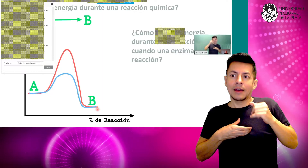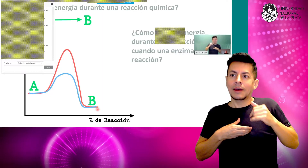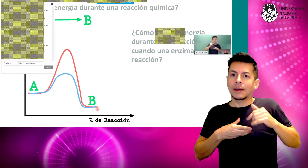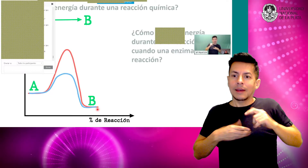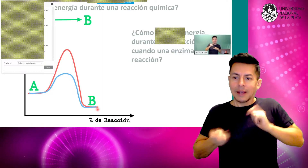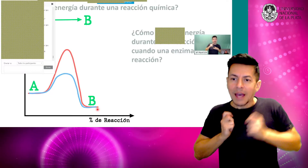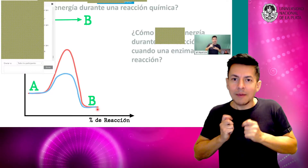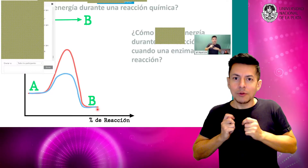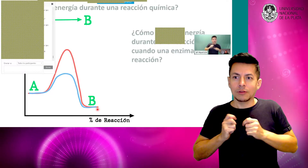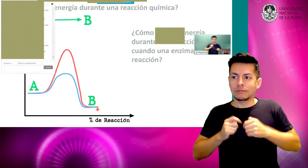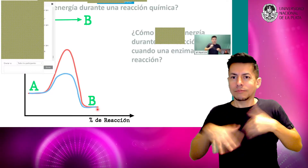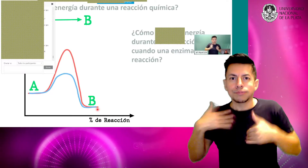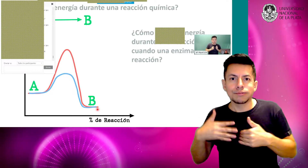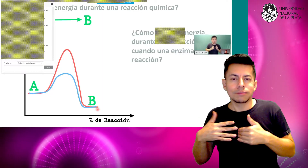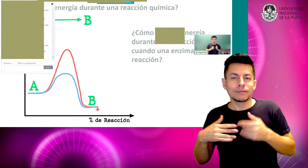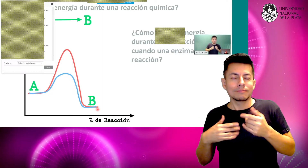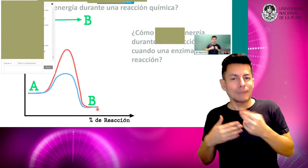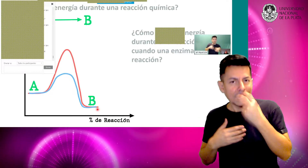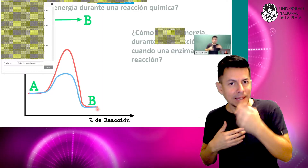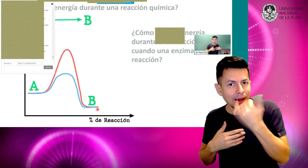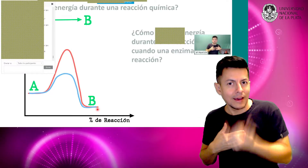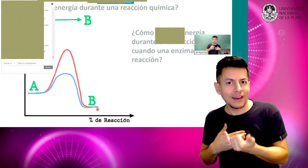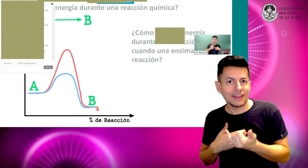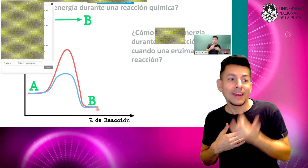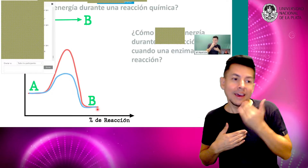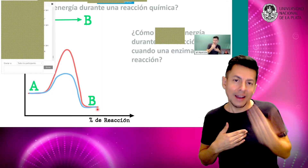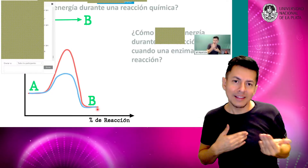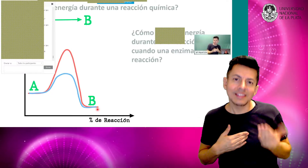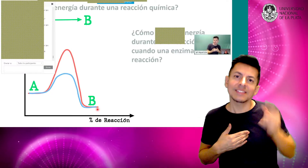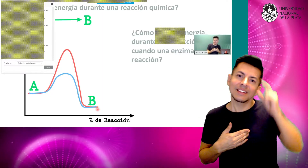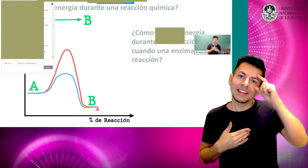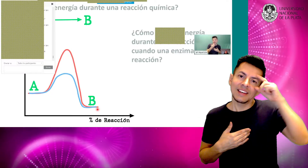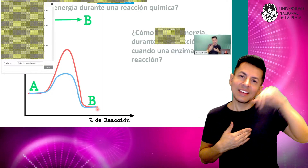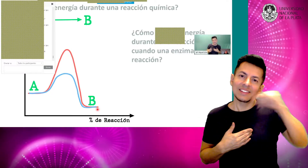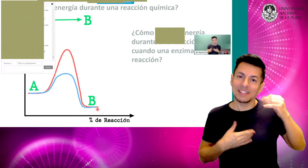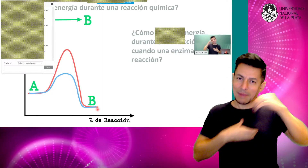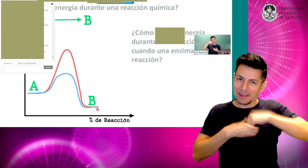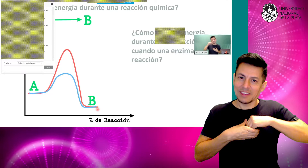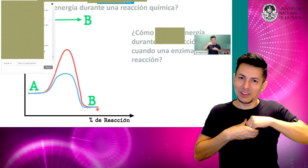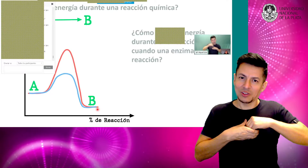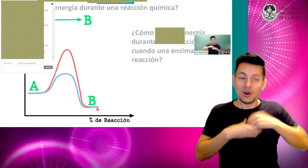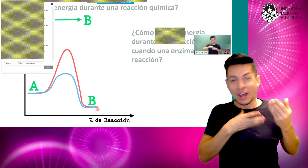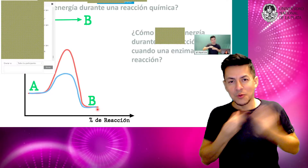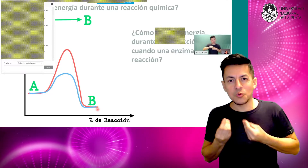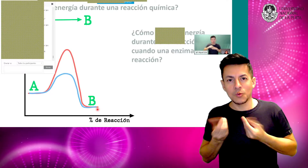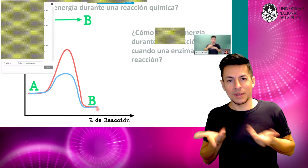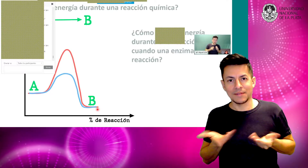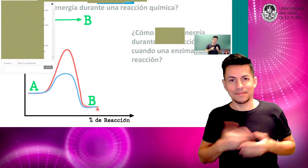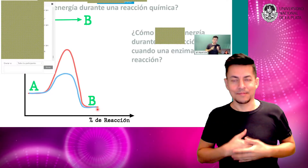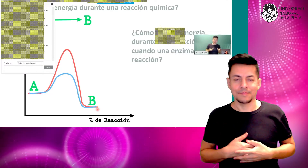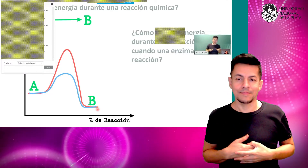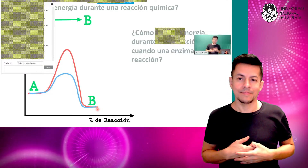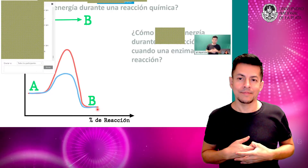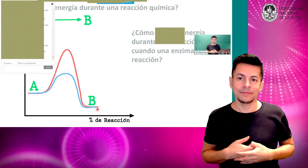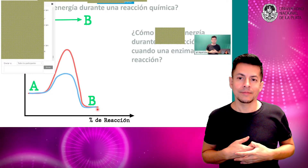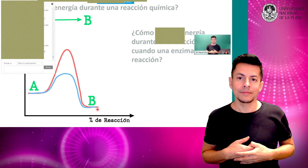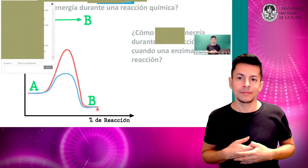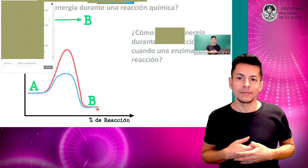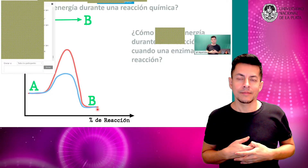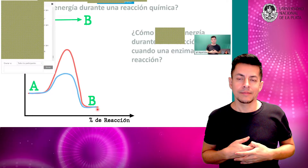esta energía y esta velocidad por eso, gracias a que hay enzimas catalizando las reacciones químicas.